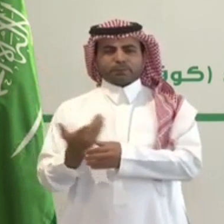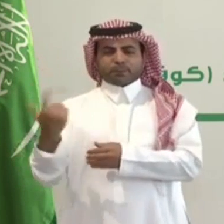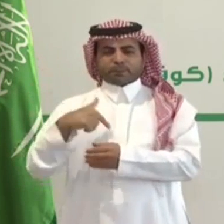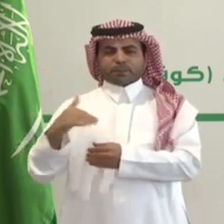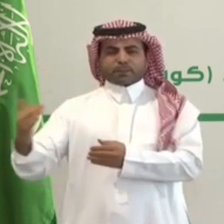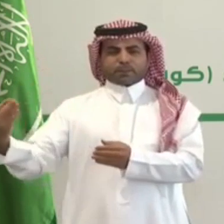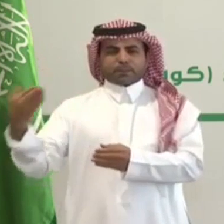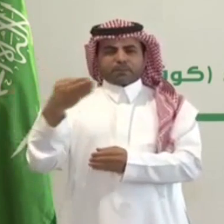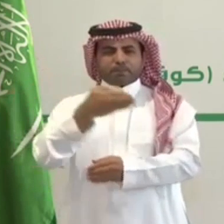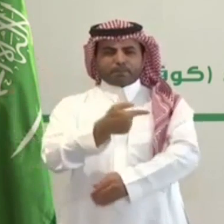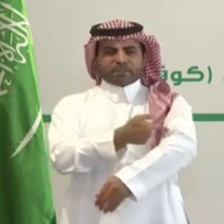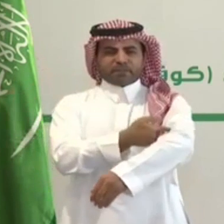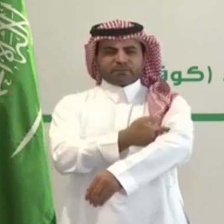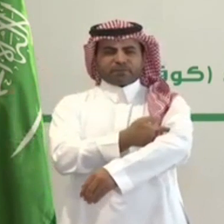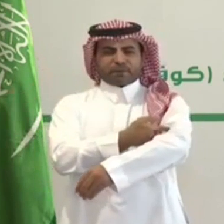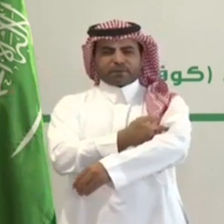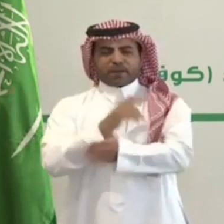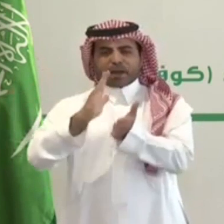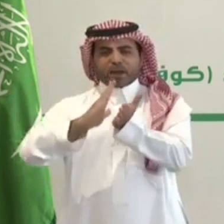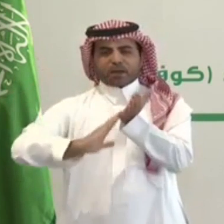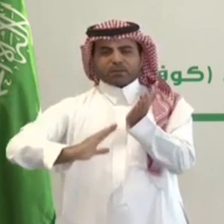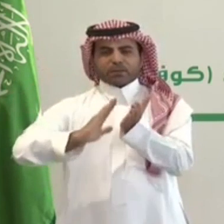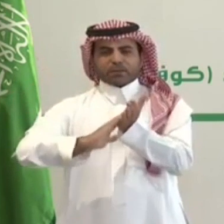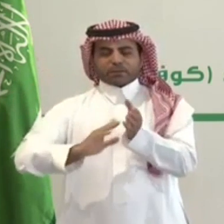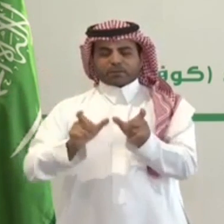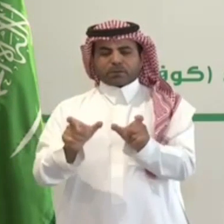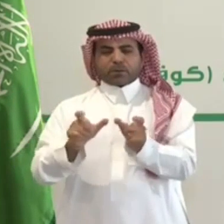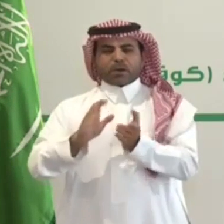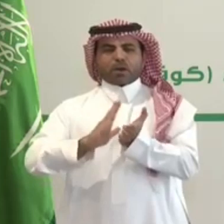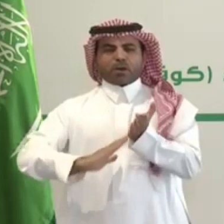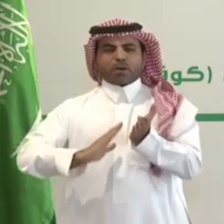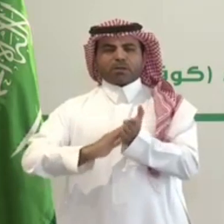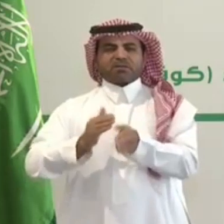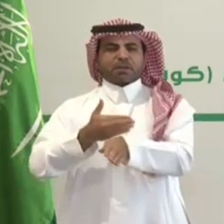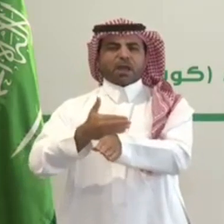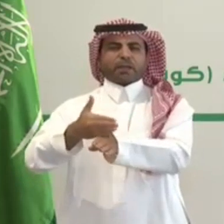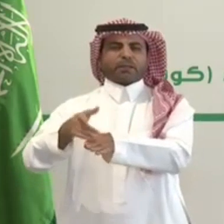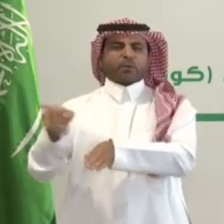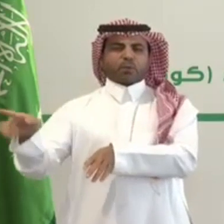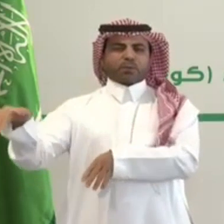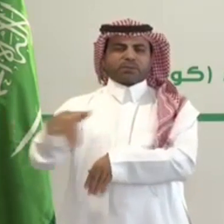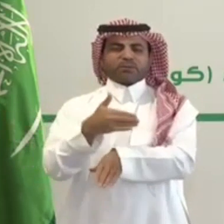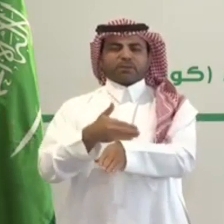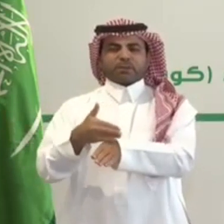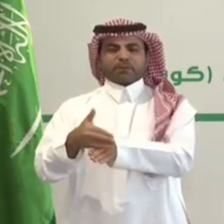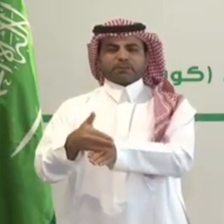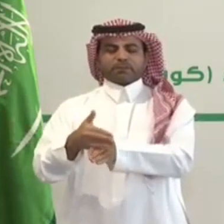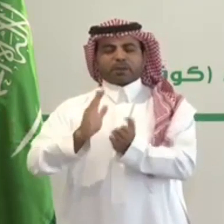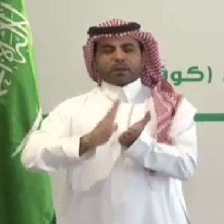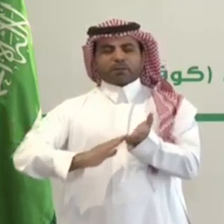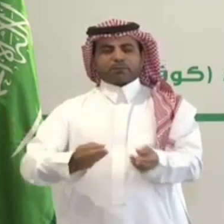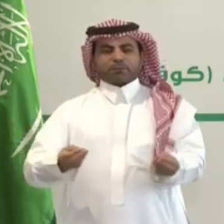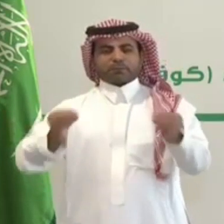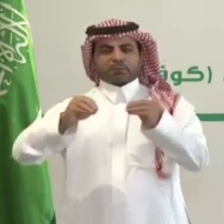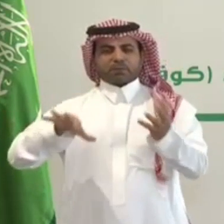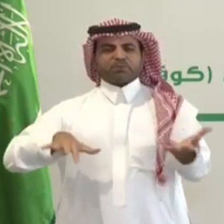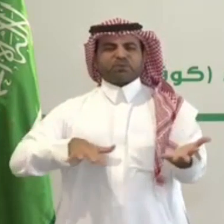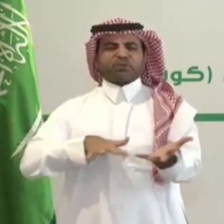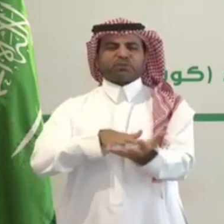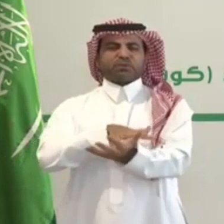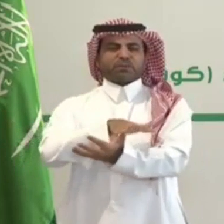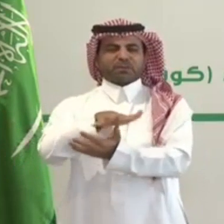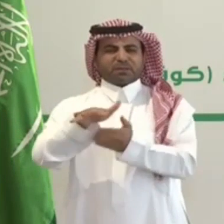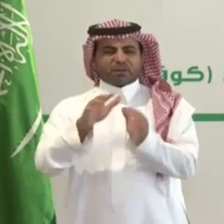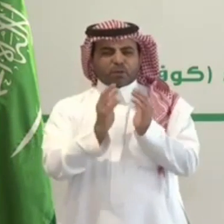الرعاية الصحية في قسم الطوارئ، وكانت حالته متأخرة صحيا وتدهور وضعه الصحي